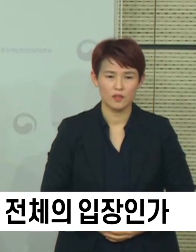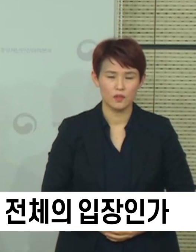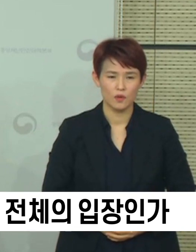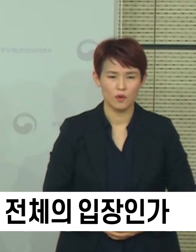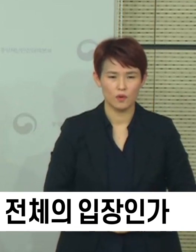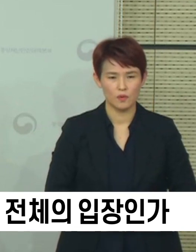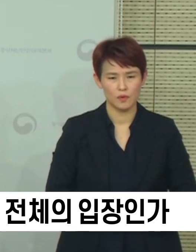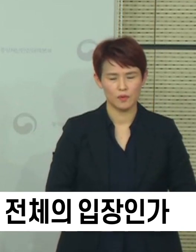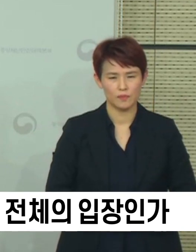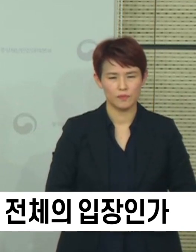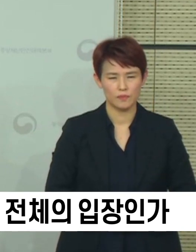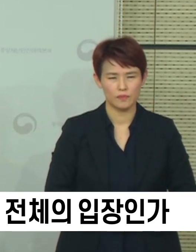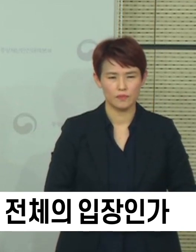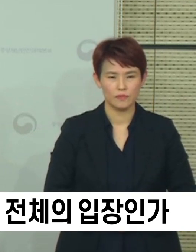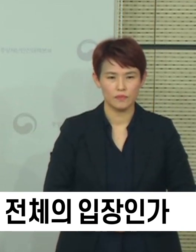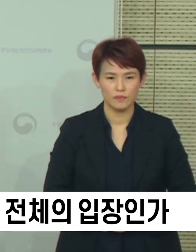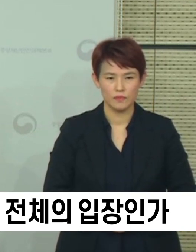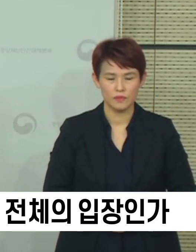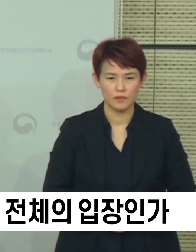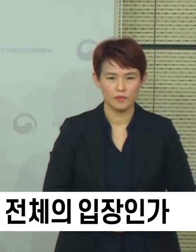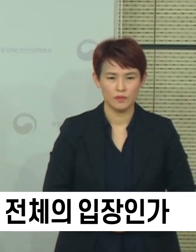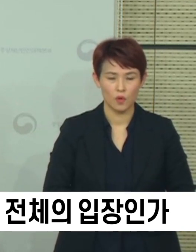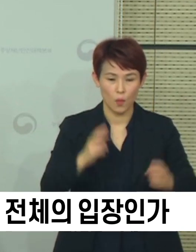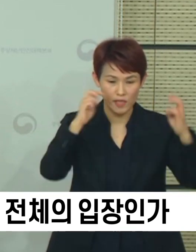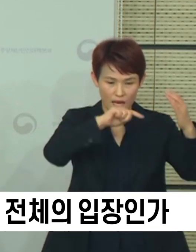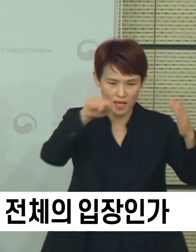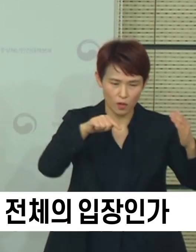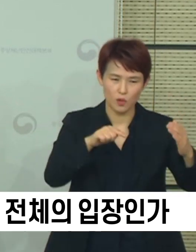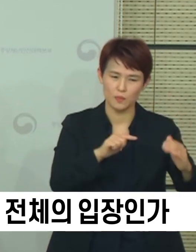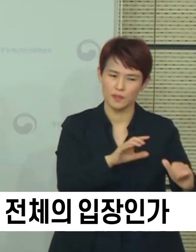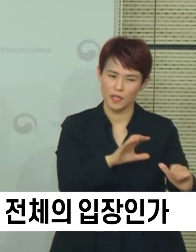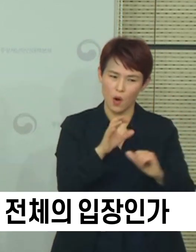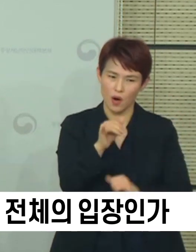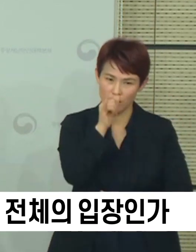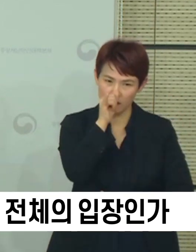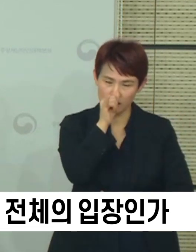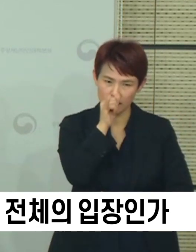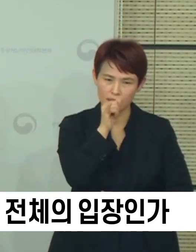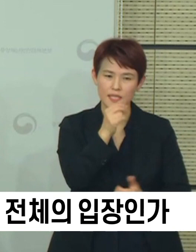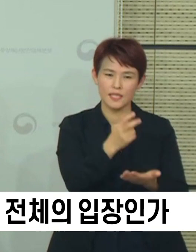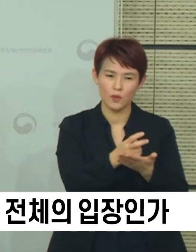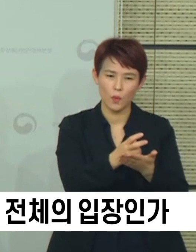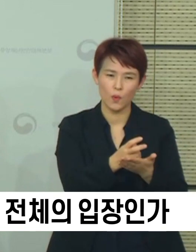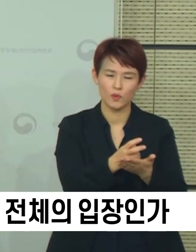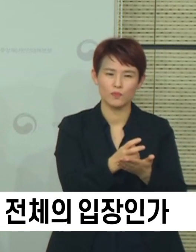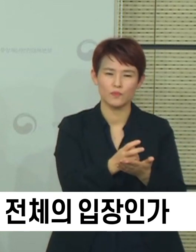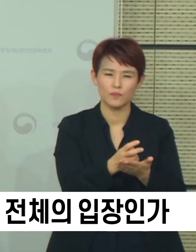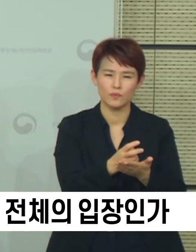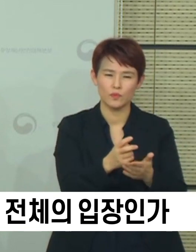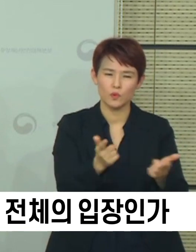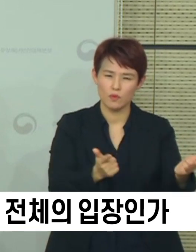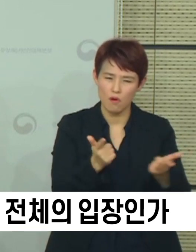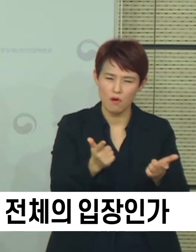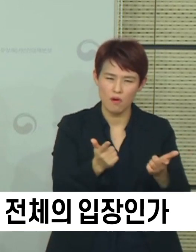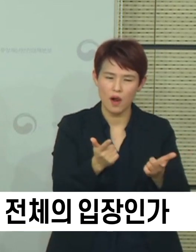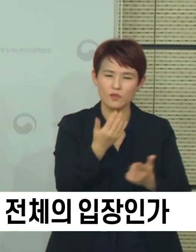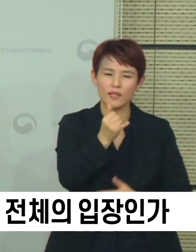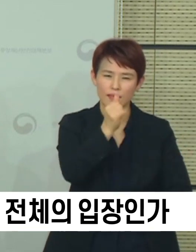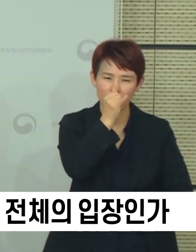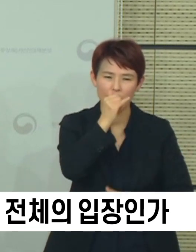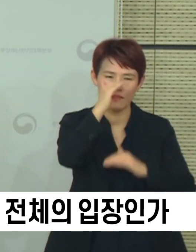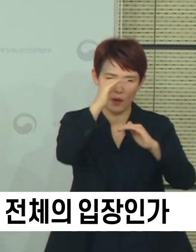고용부에서 기존 활용 가능한 제도들을 보다 유연하고 신축적으로 적용하겠다라는 내용도 아까 말씀을